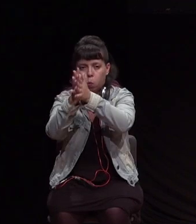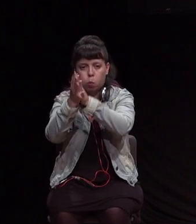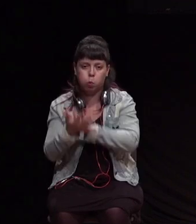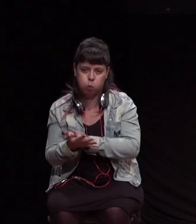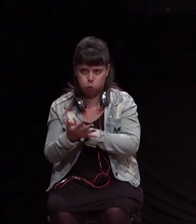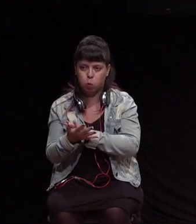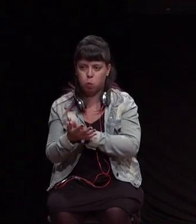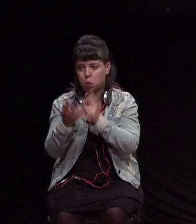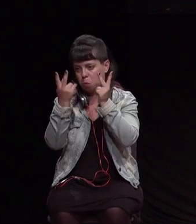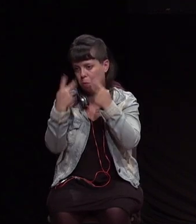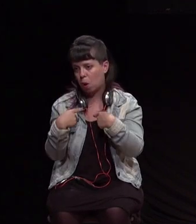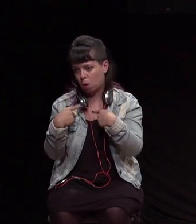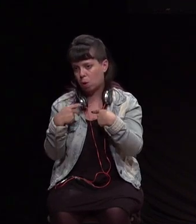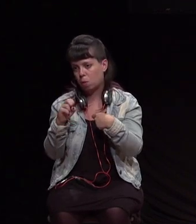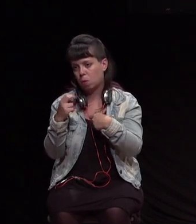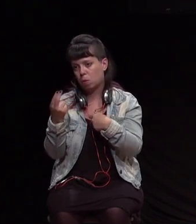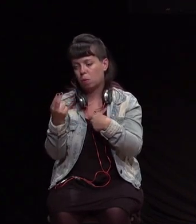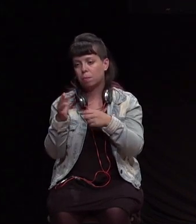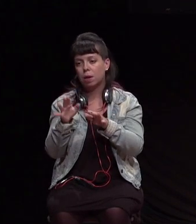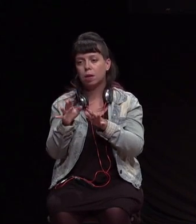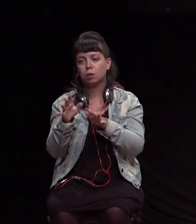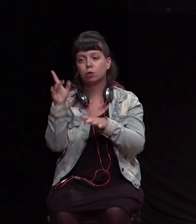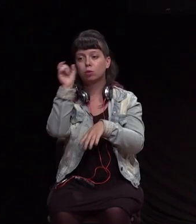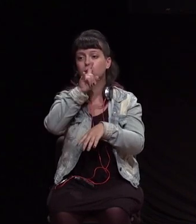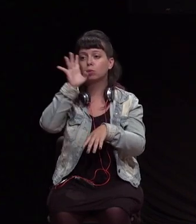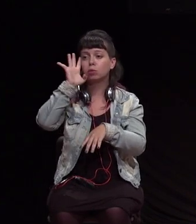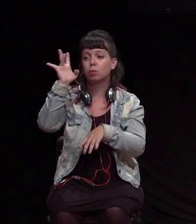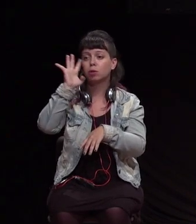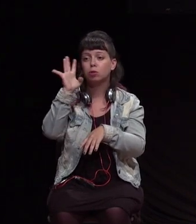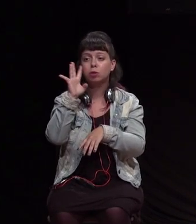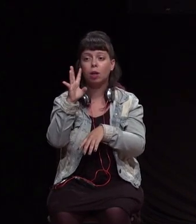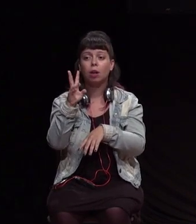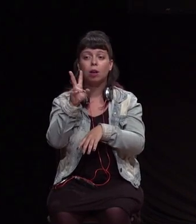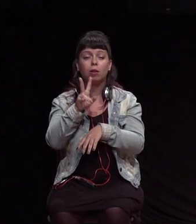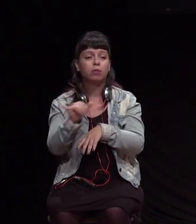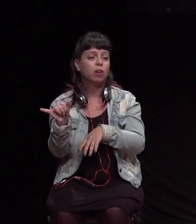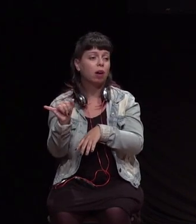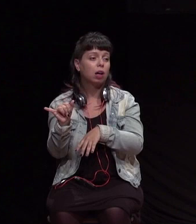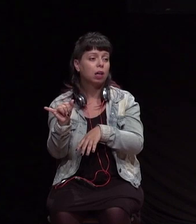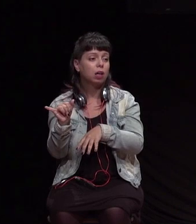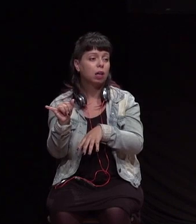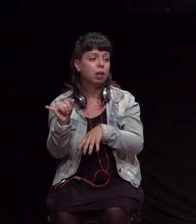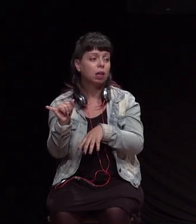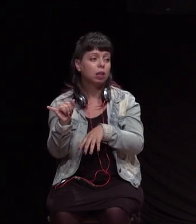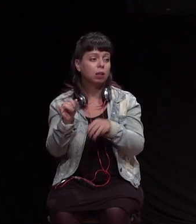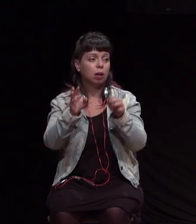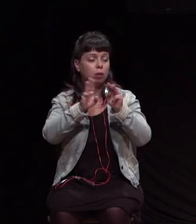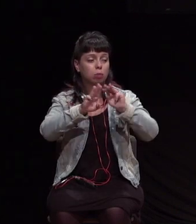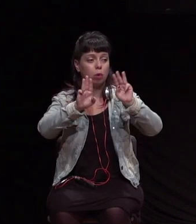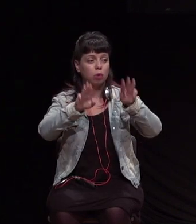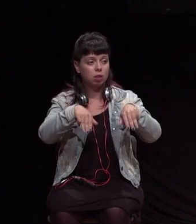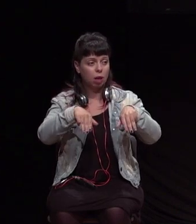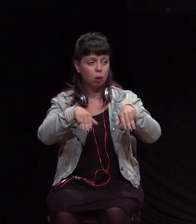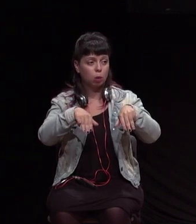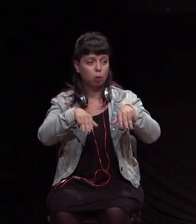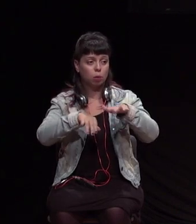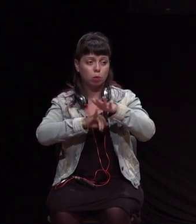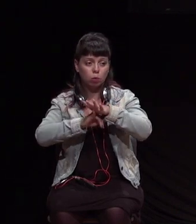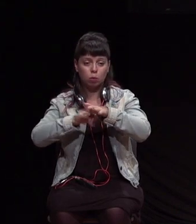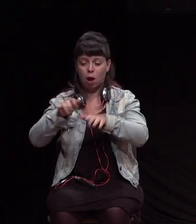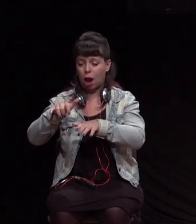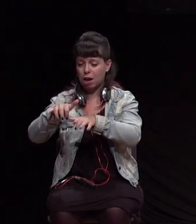de imaginar que a gente vai, né, enfim, colapsar instituições tão fundamentais quanto museus e arquivos, que têm também o seu